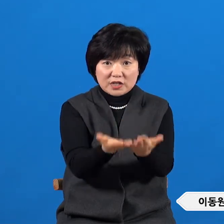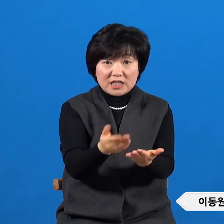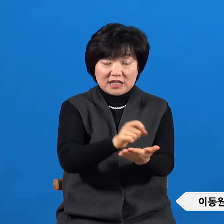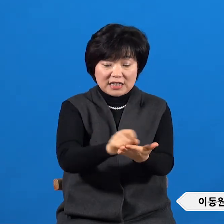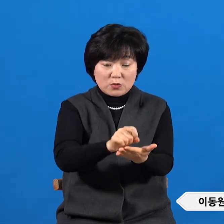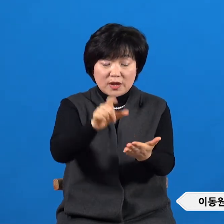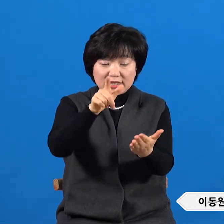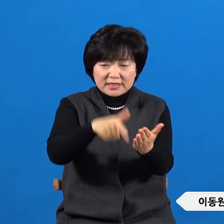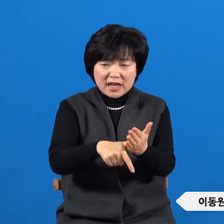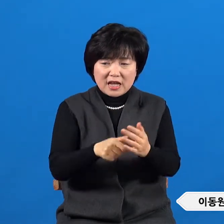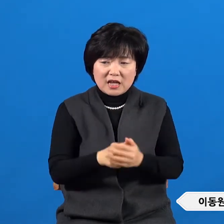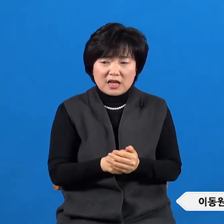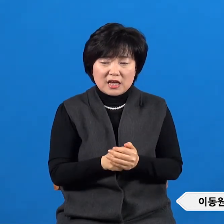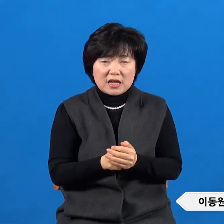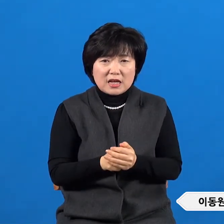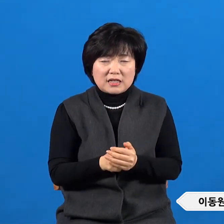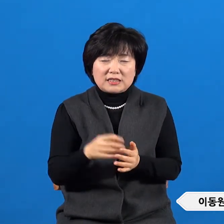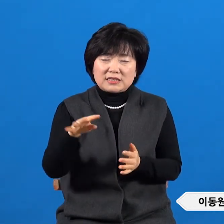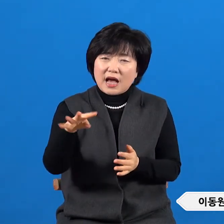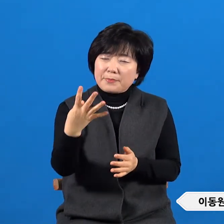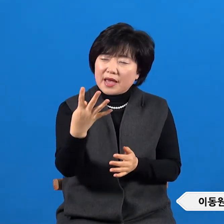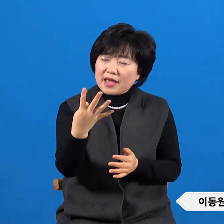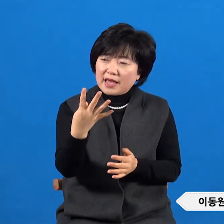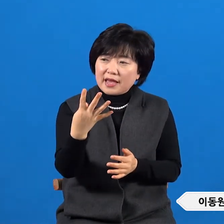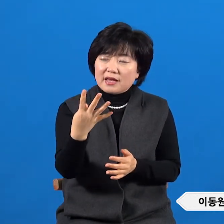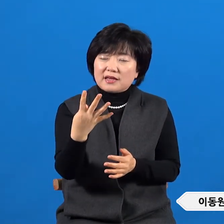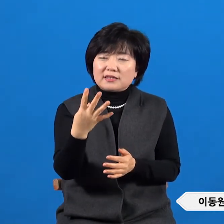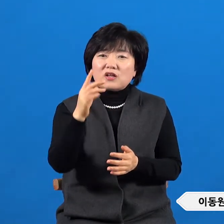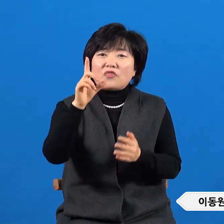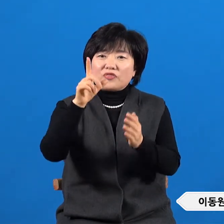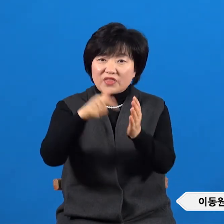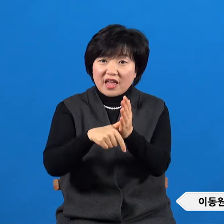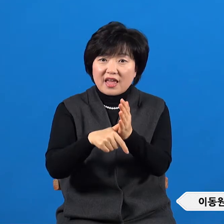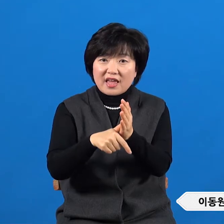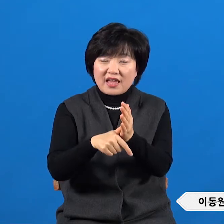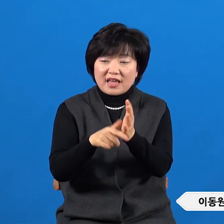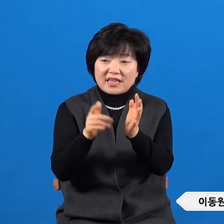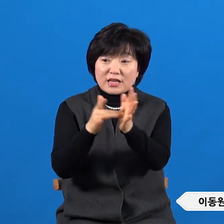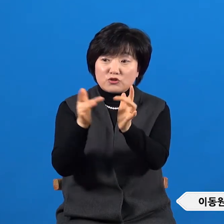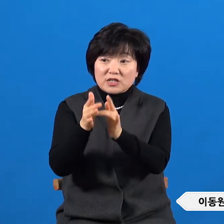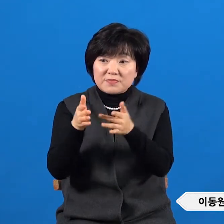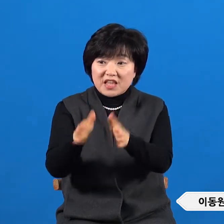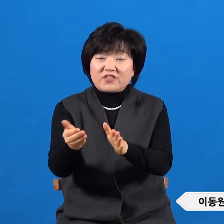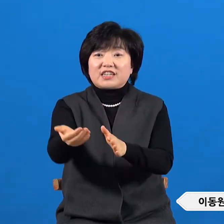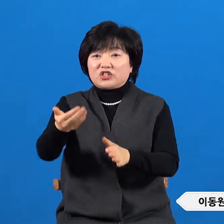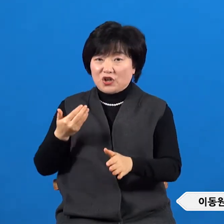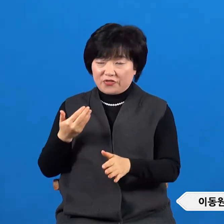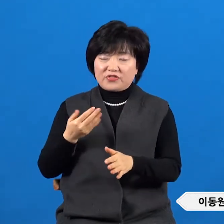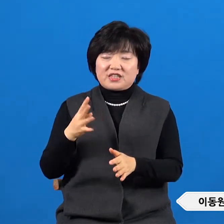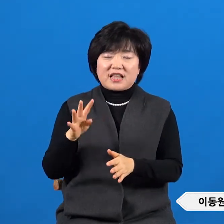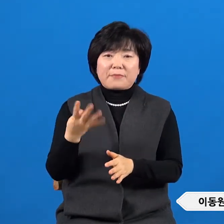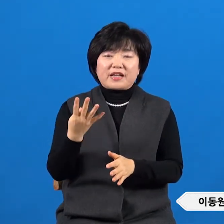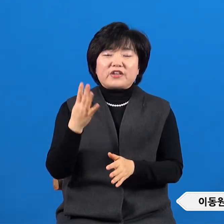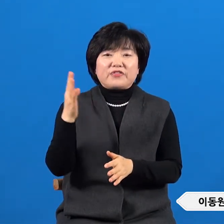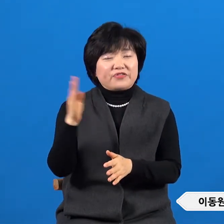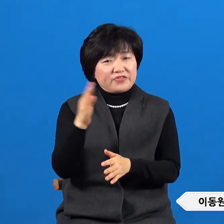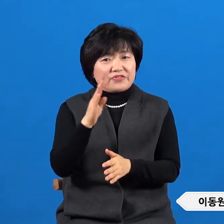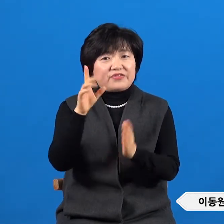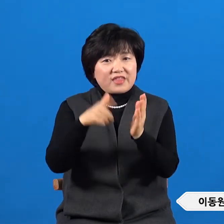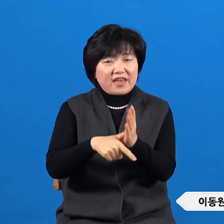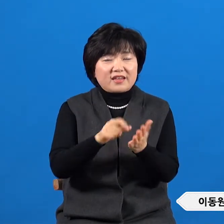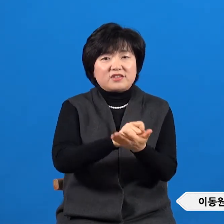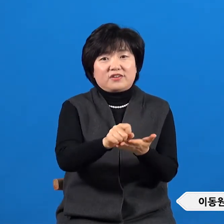본문이 에스라서가 기록되고 있던 때는 주전 BC 440년부터 400년 사이 어느 때에